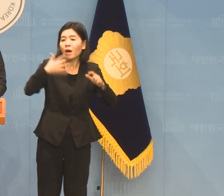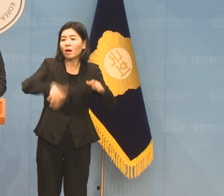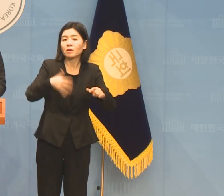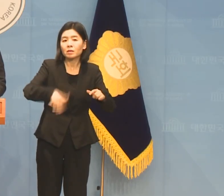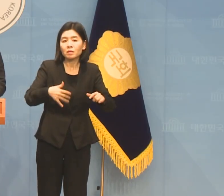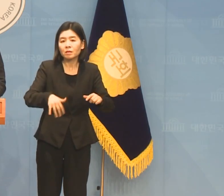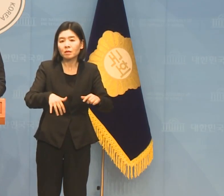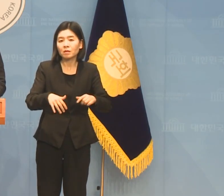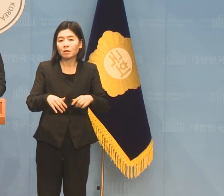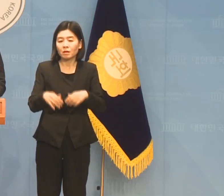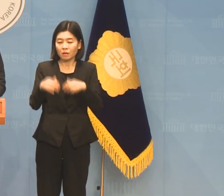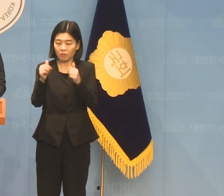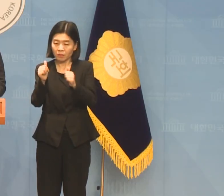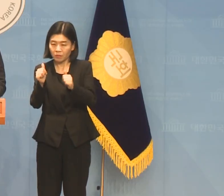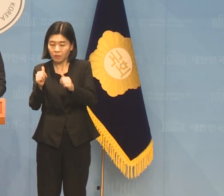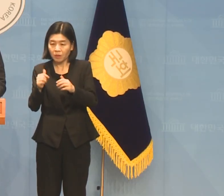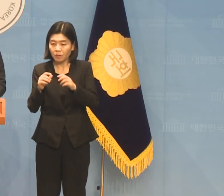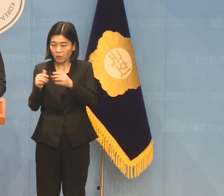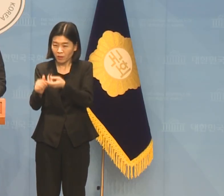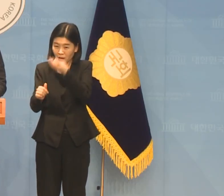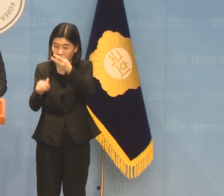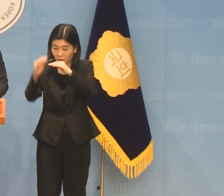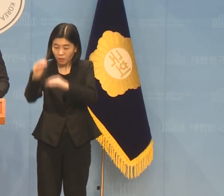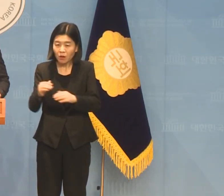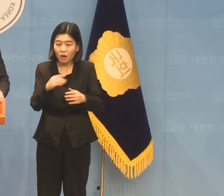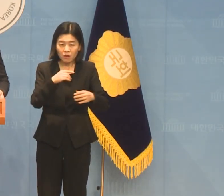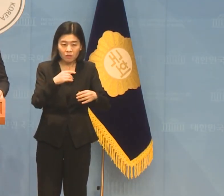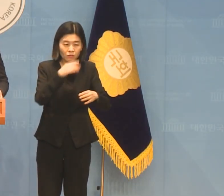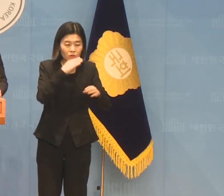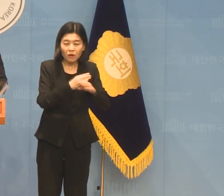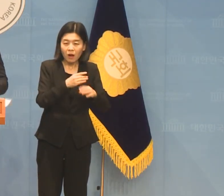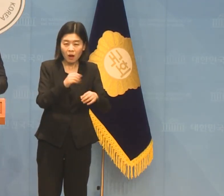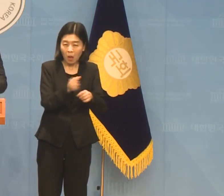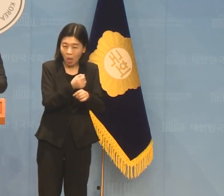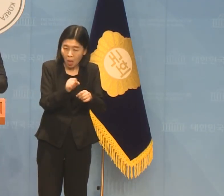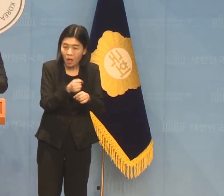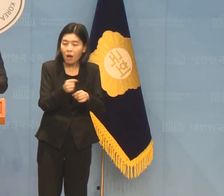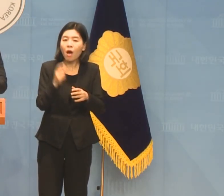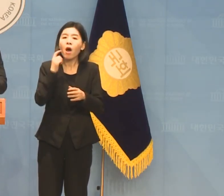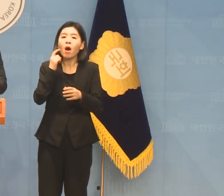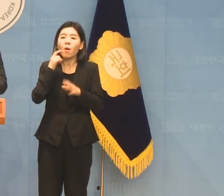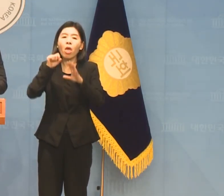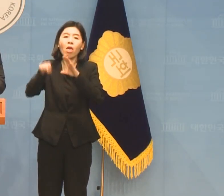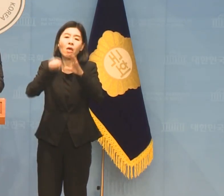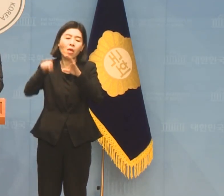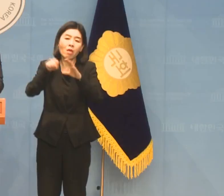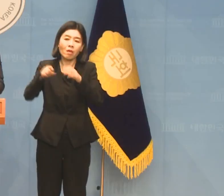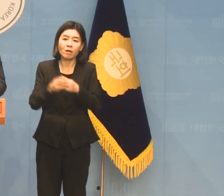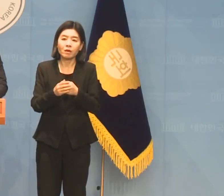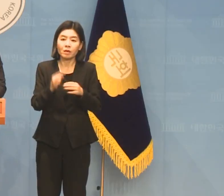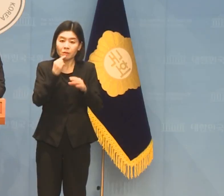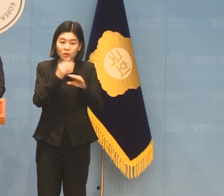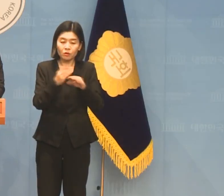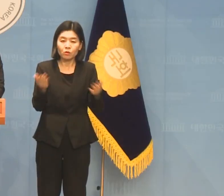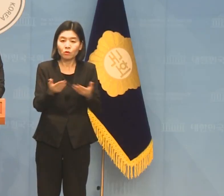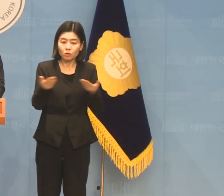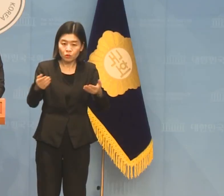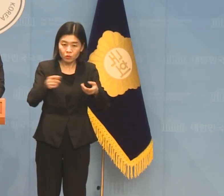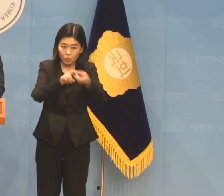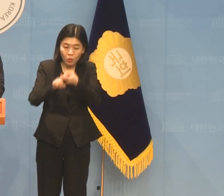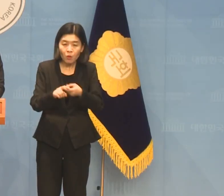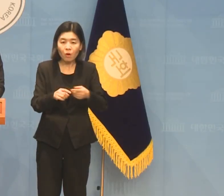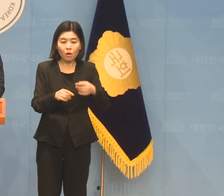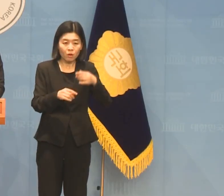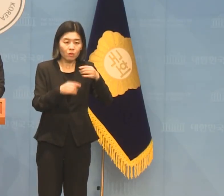결정을 북한의 계획적 공작이라는 허위 주장으로 왜곡하고 있습니다. 또한 민노총이 북한 지령을 받았다는 검증되지